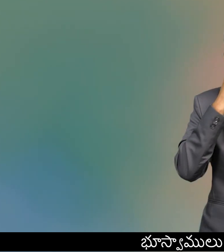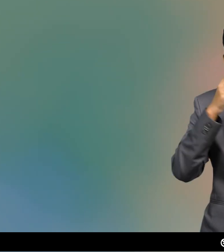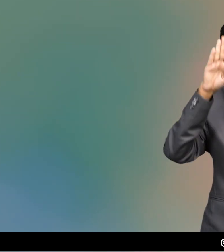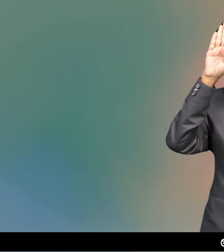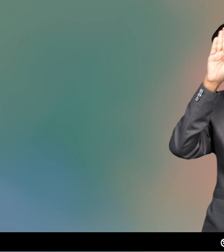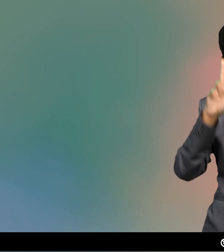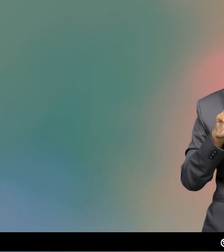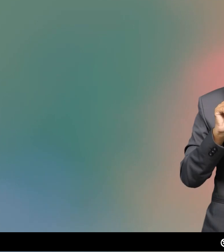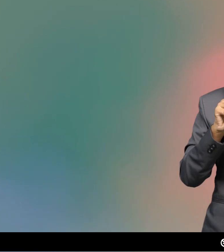అందువలన